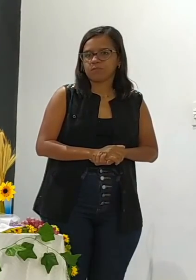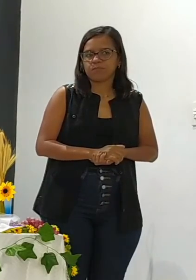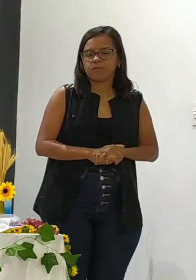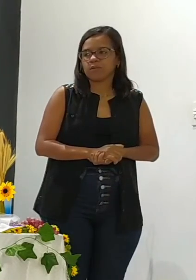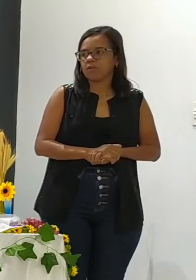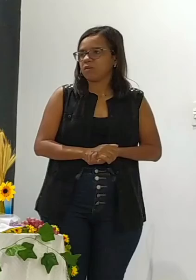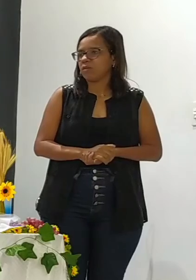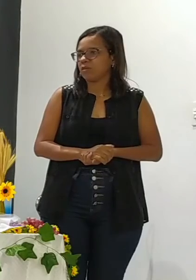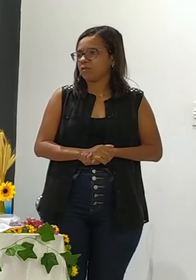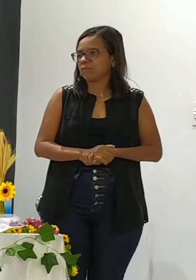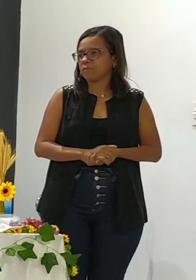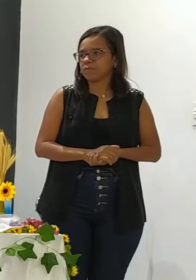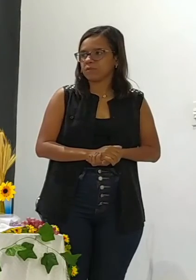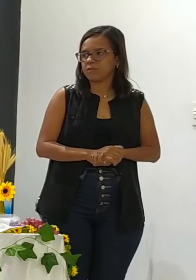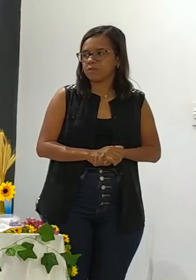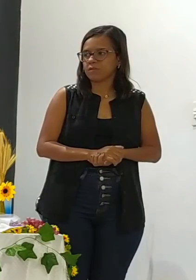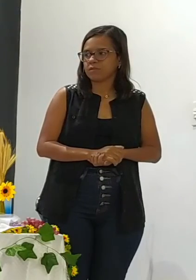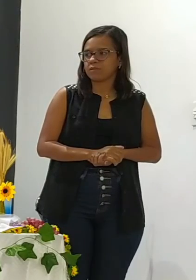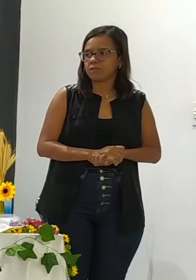Amém.